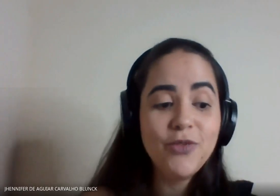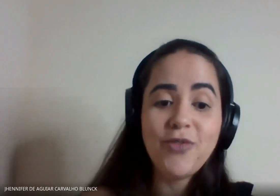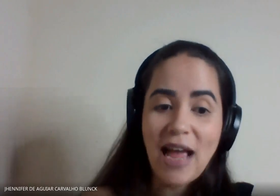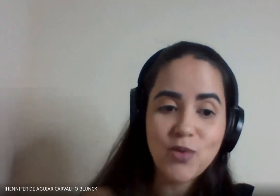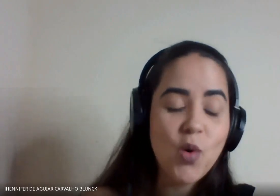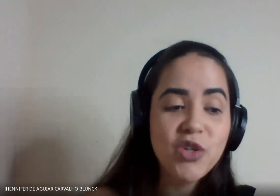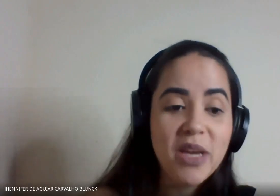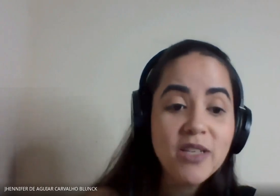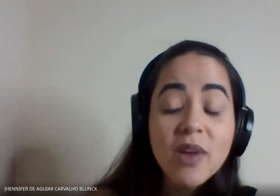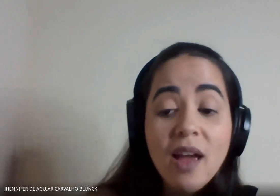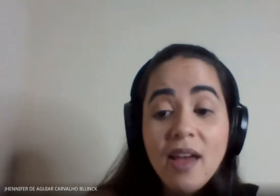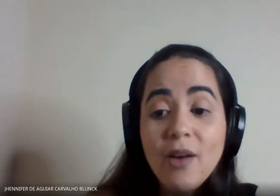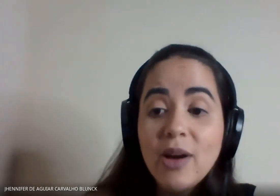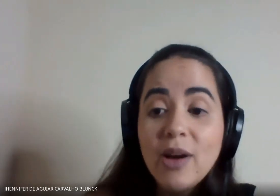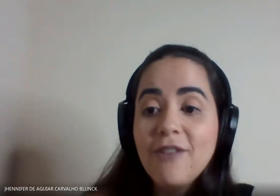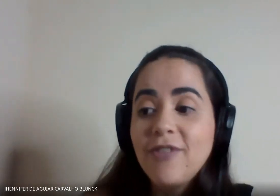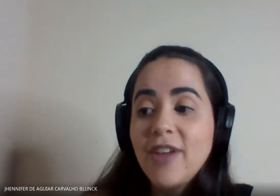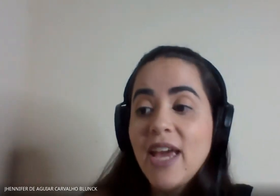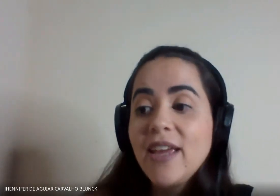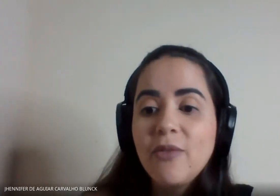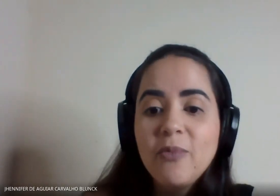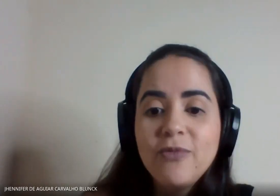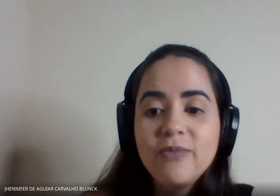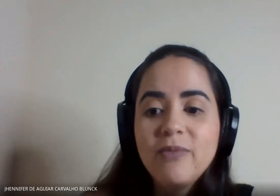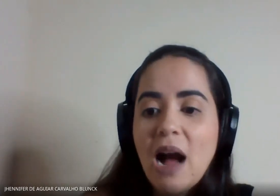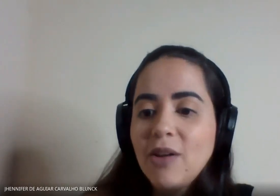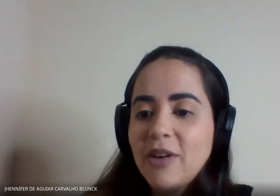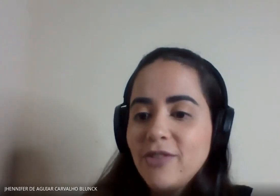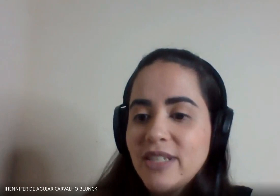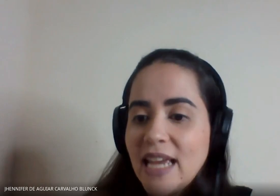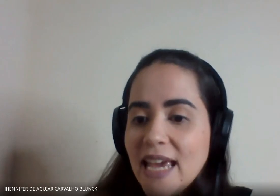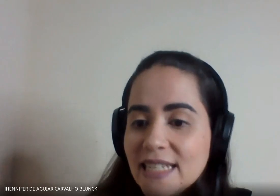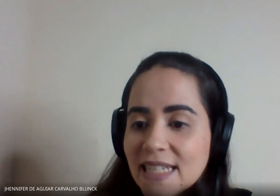está sendo fácil. Hoje mesmo eu gravei uma aula